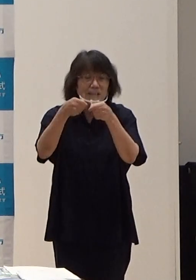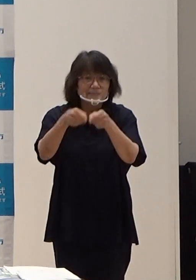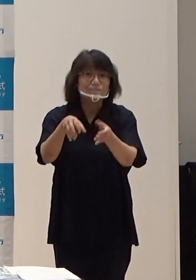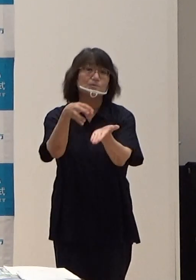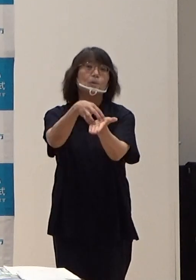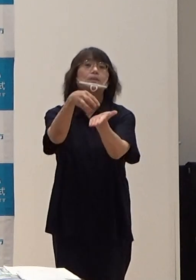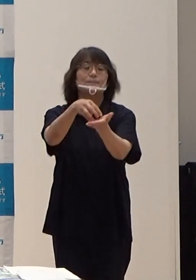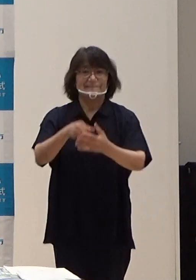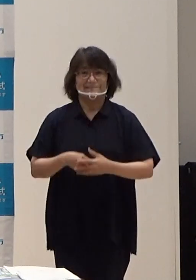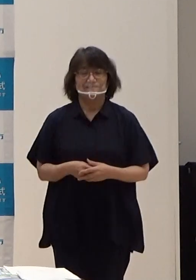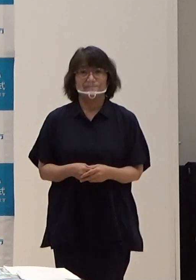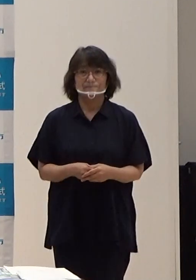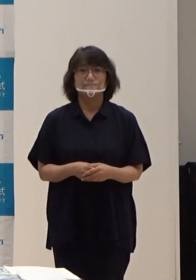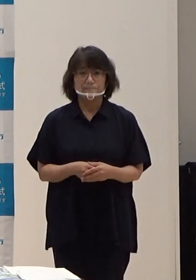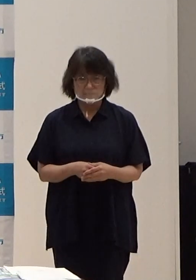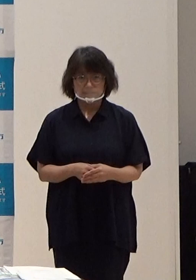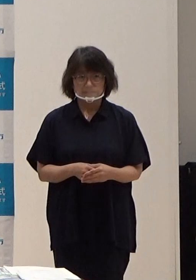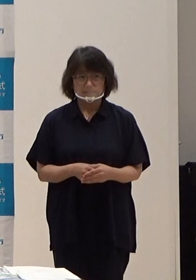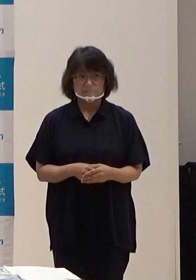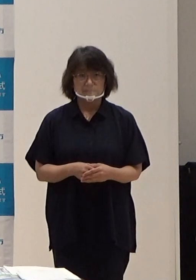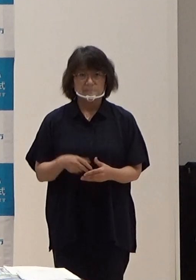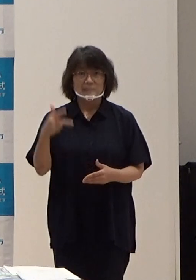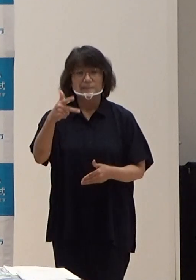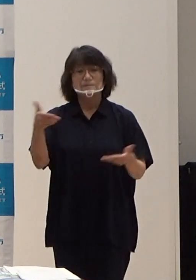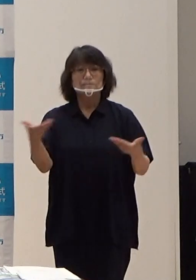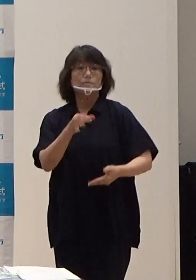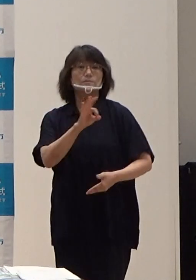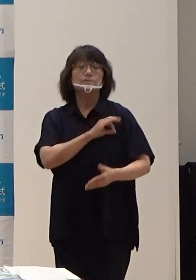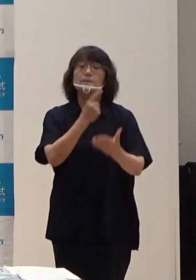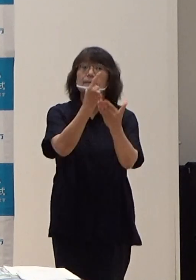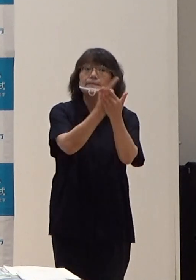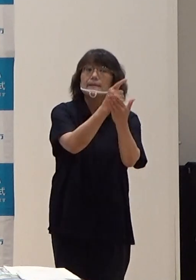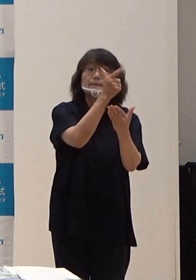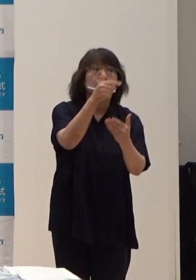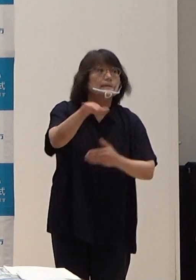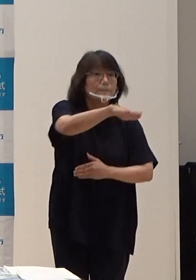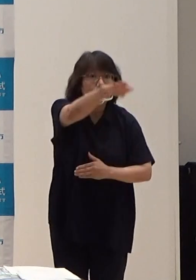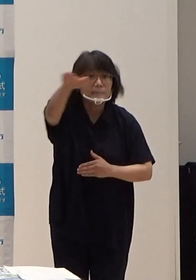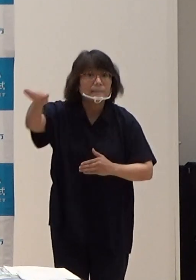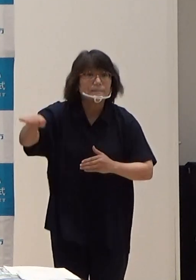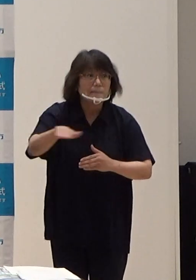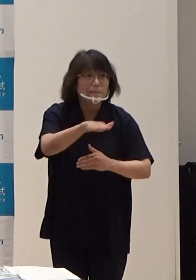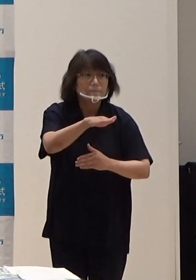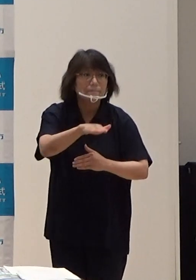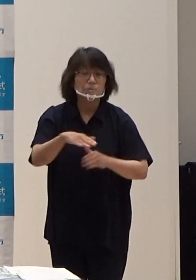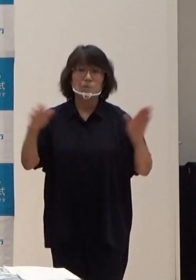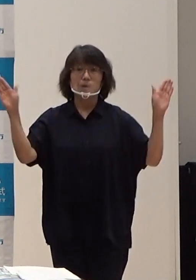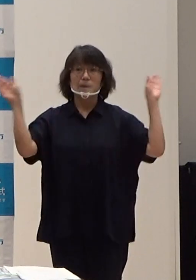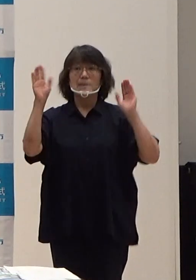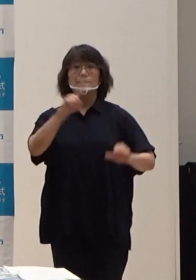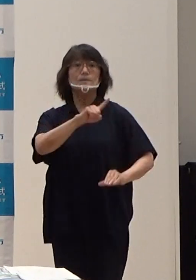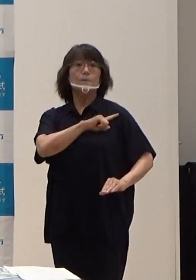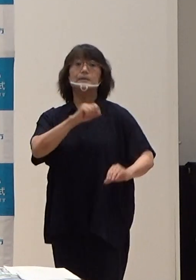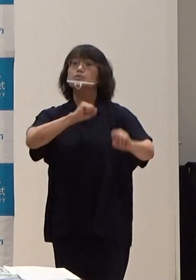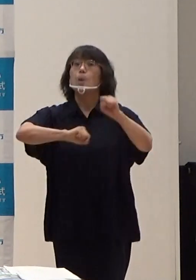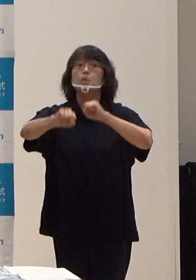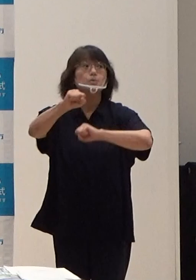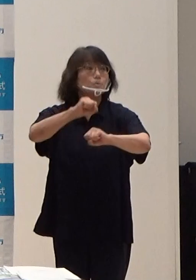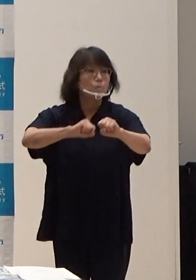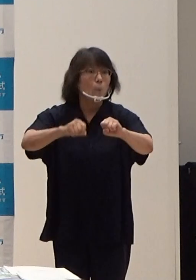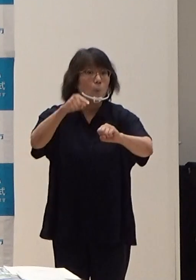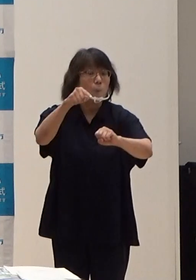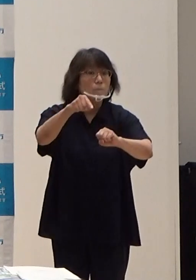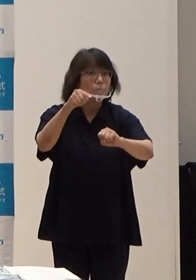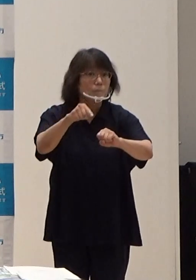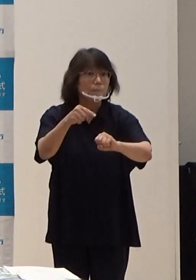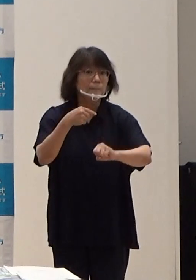は市の職員に限らず全体の皆様のベビーファースト運動に対して高齢者市がどのように